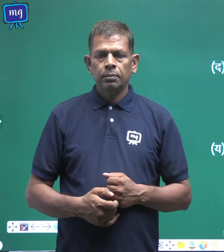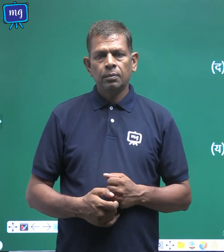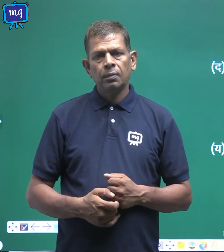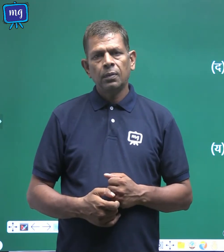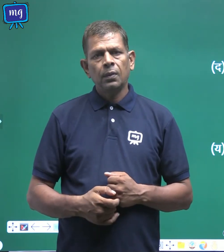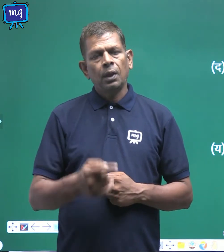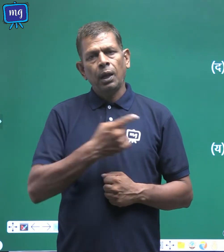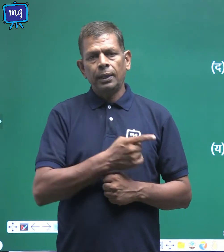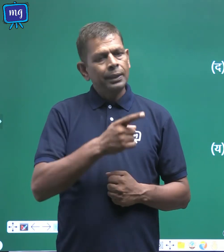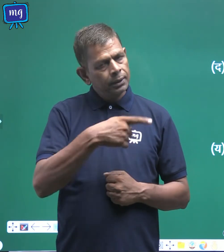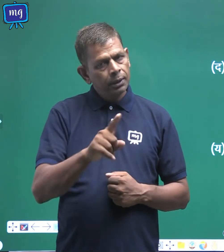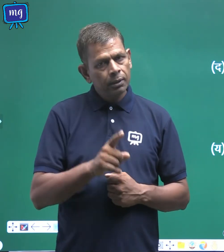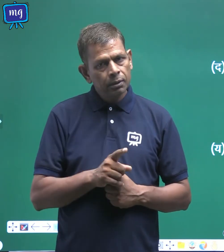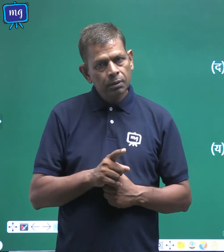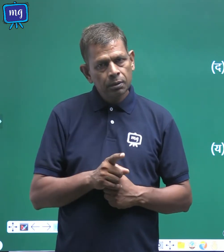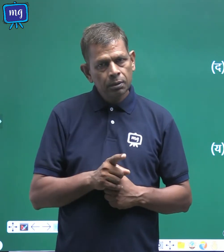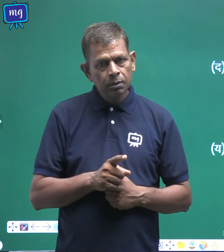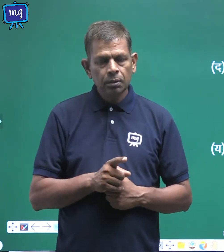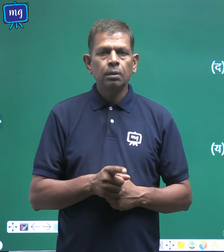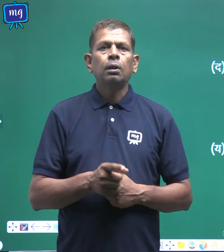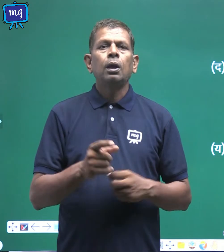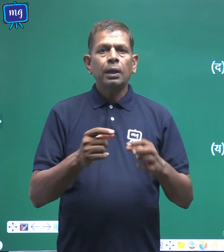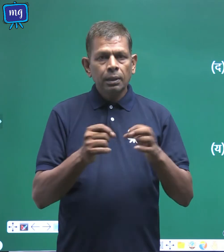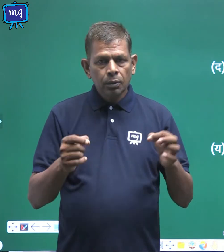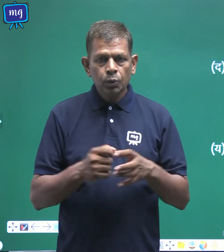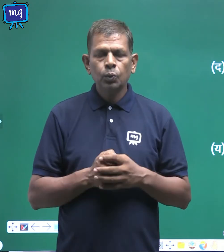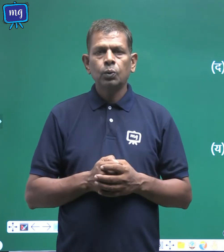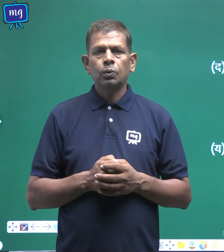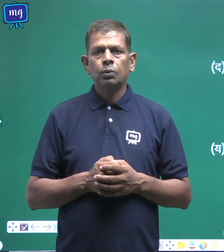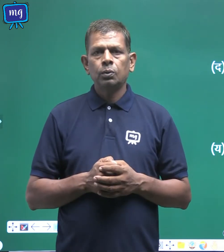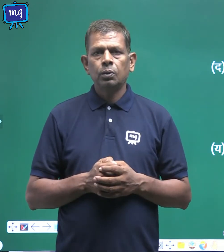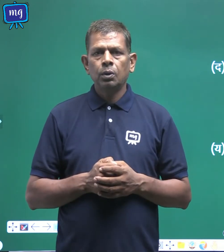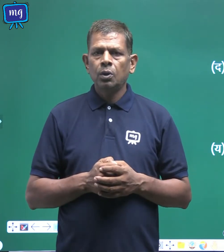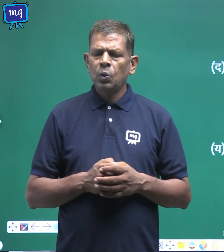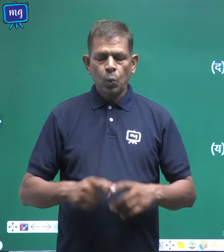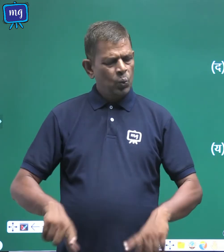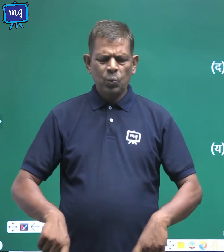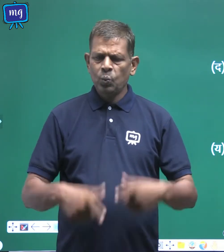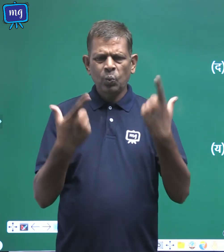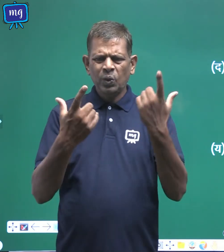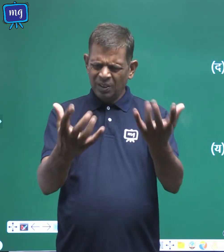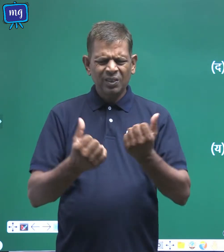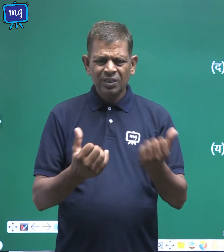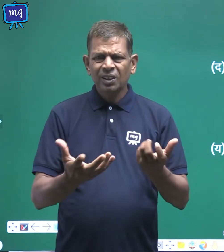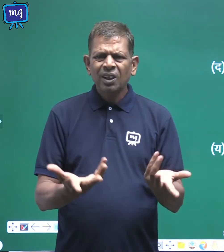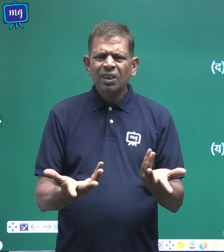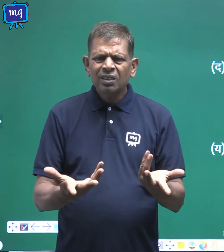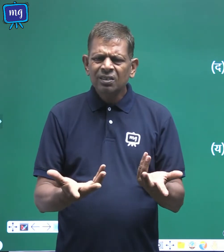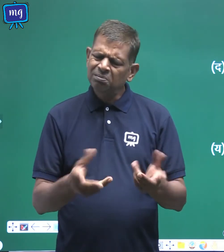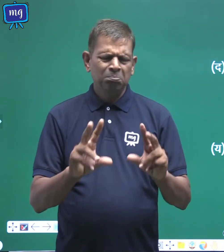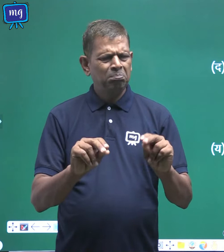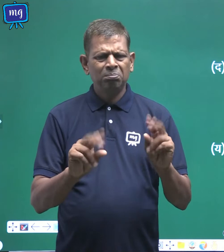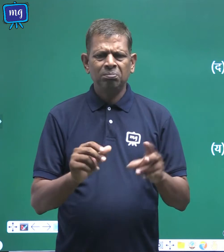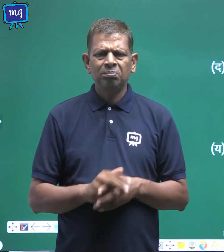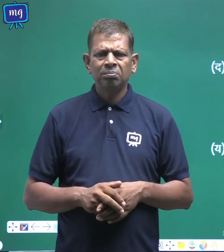क्या ये सही है बच्चों? रेशम तंतु पौधे से प्राप्त होता है क्या?